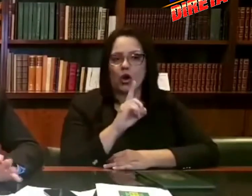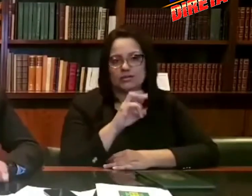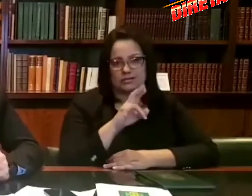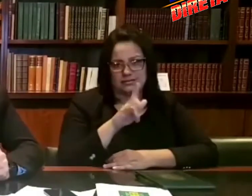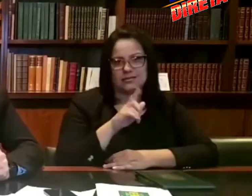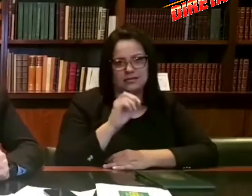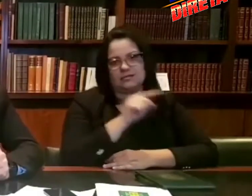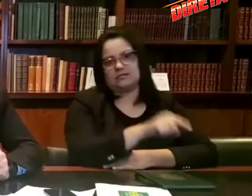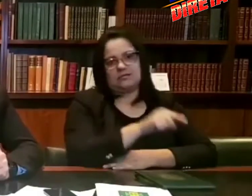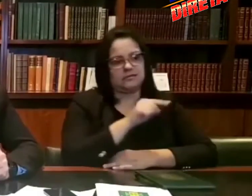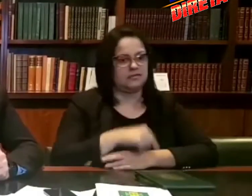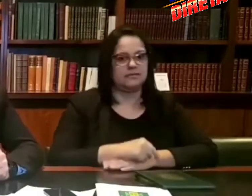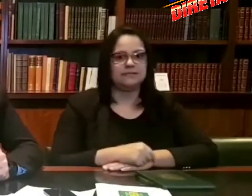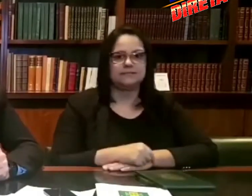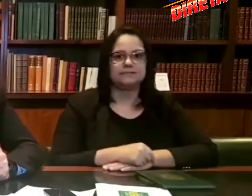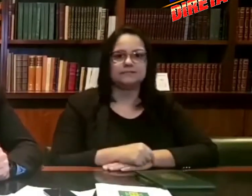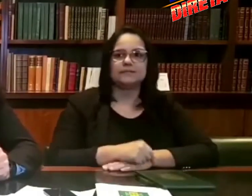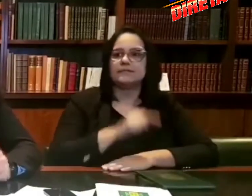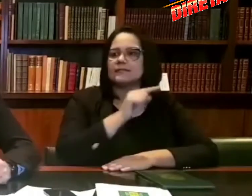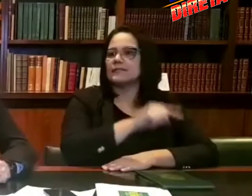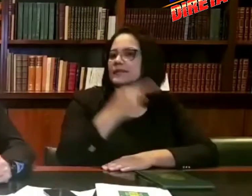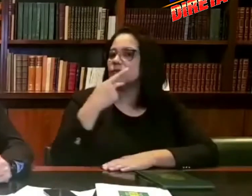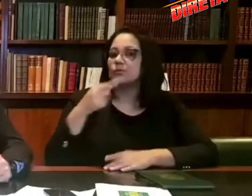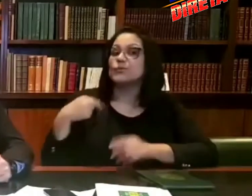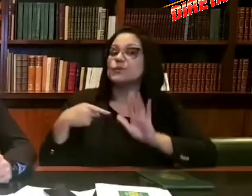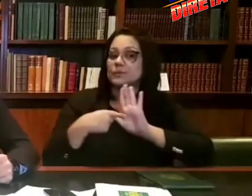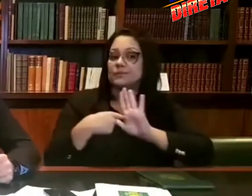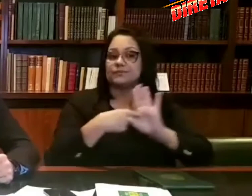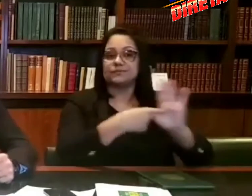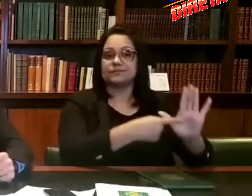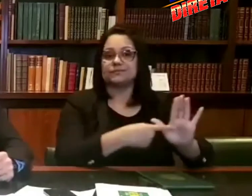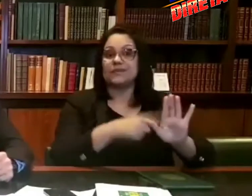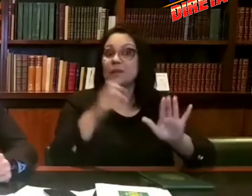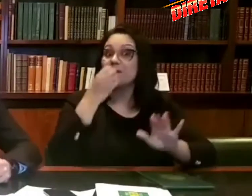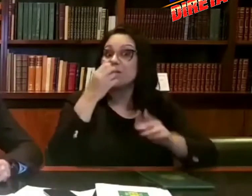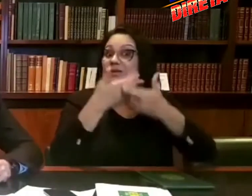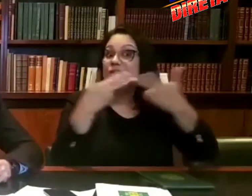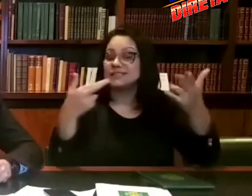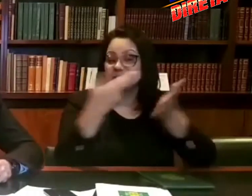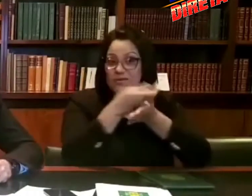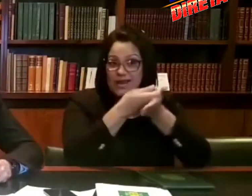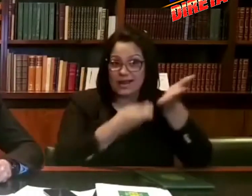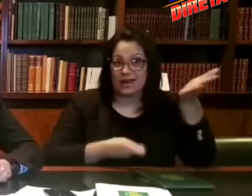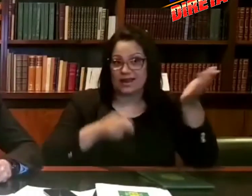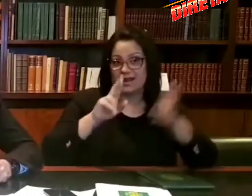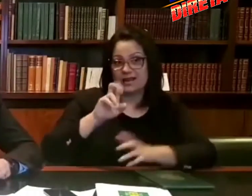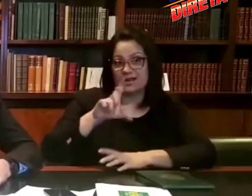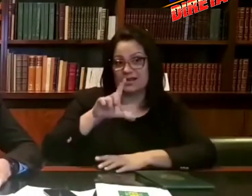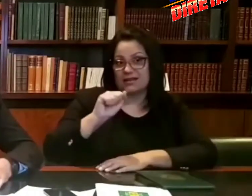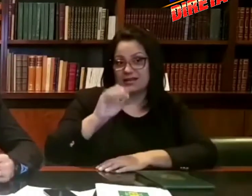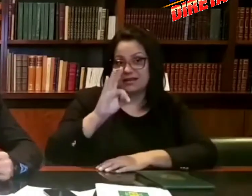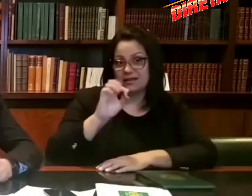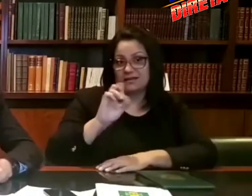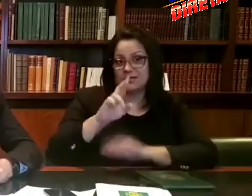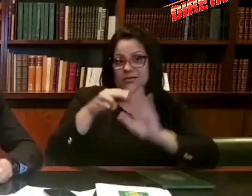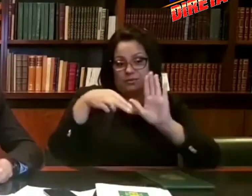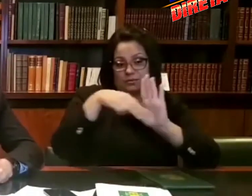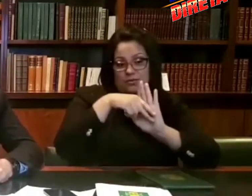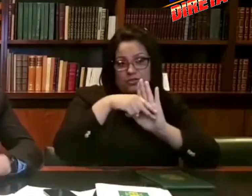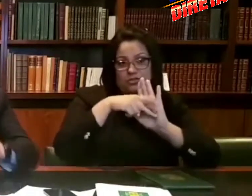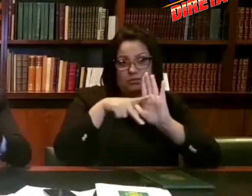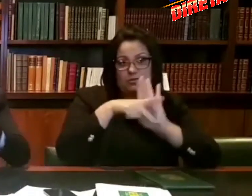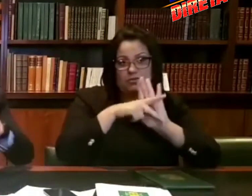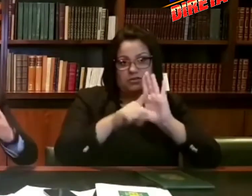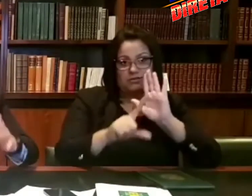nessas questões. Ele levou lá o relator, a boa notícia aí, né? O relator do projeto de lei nosso,